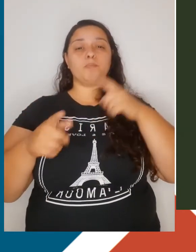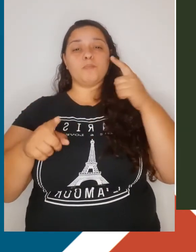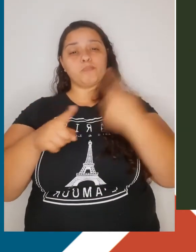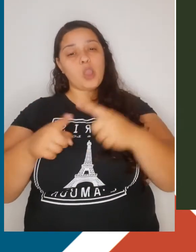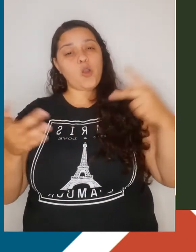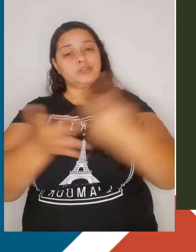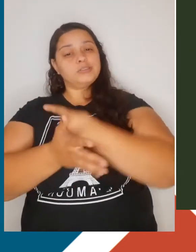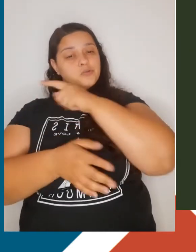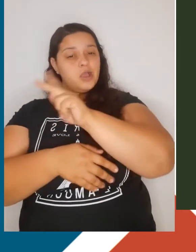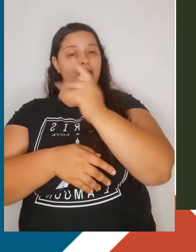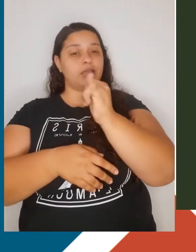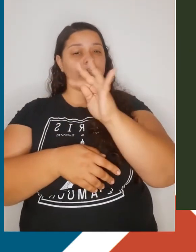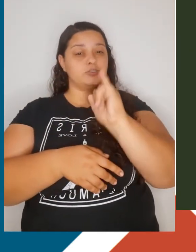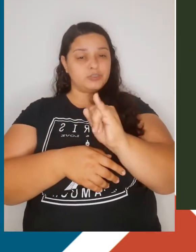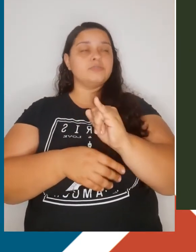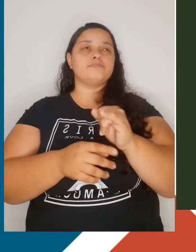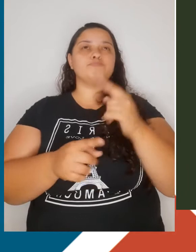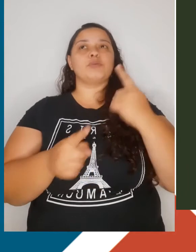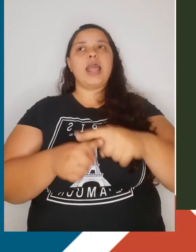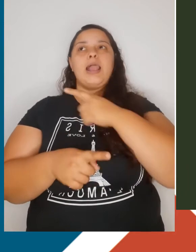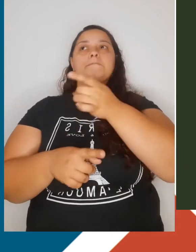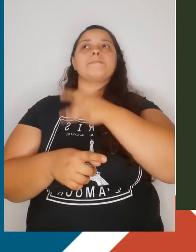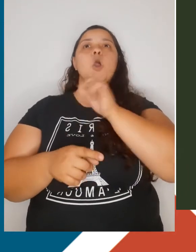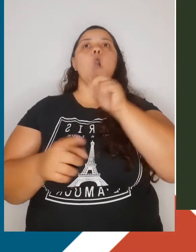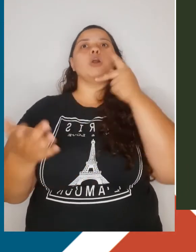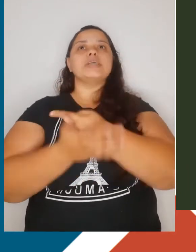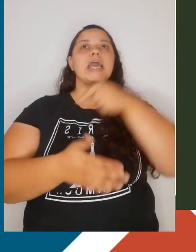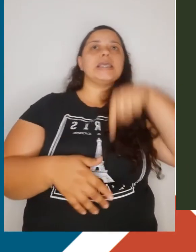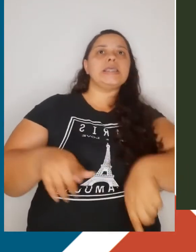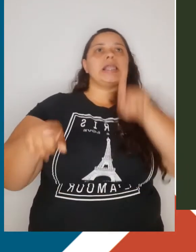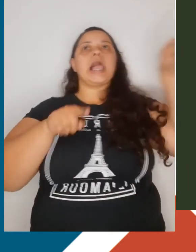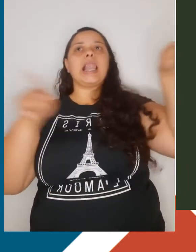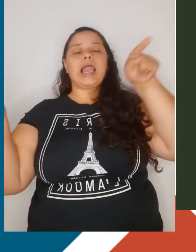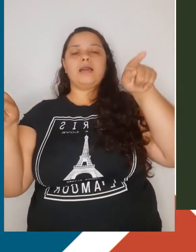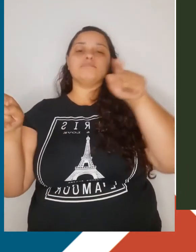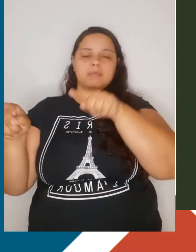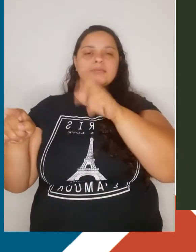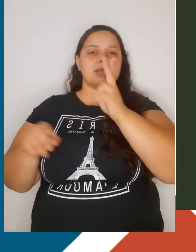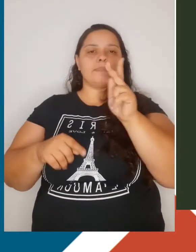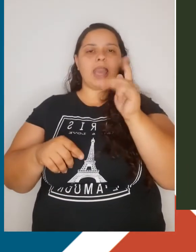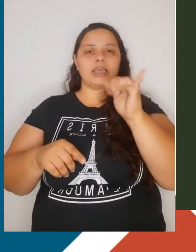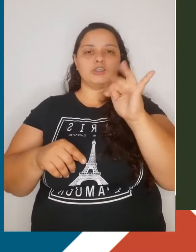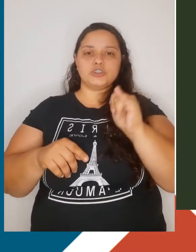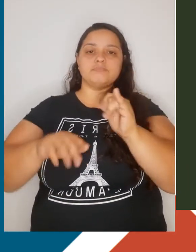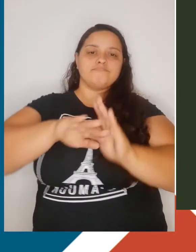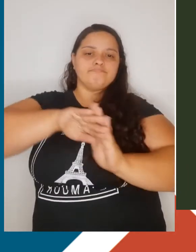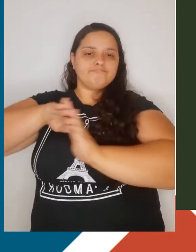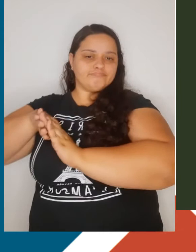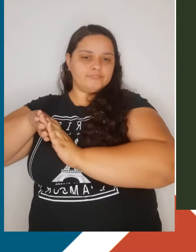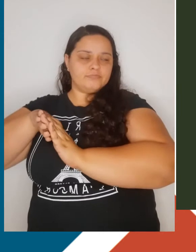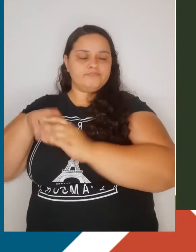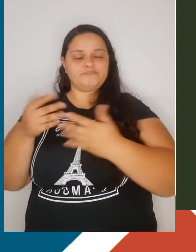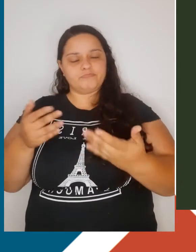possuíam daquele haitianismo, ou seja, de que a Revolução no Haiti inspirasse outros levantes, fez com que o país fosse isolado da